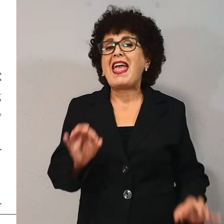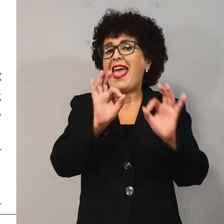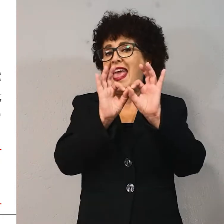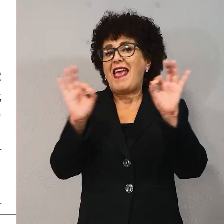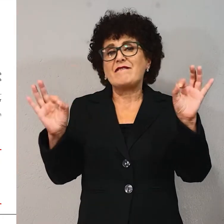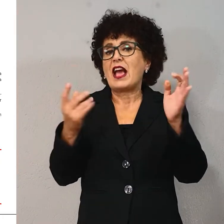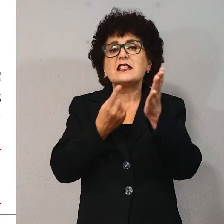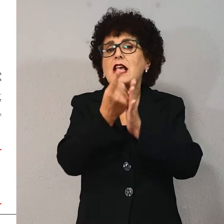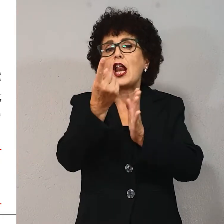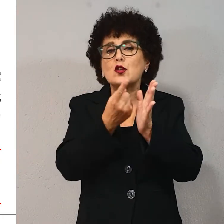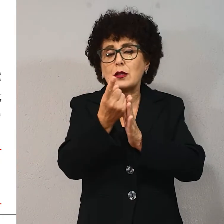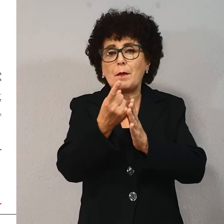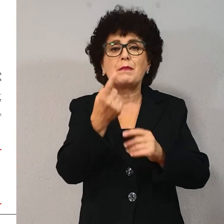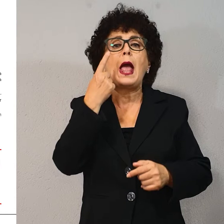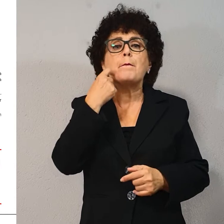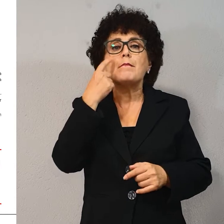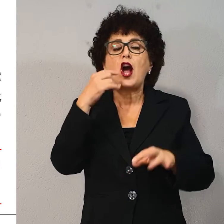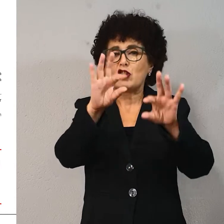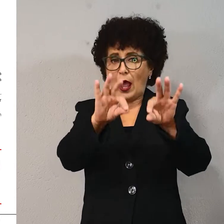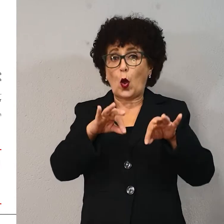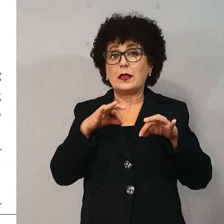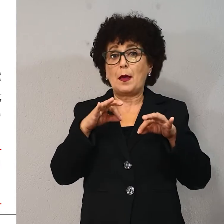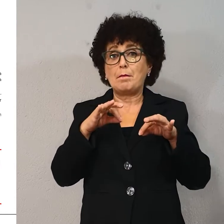Ефикасност. Машки кондом